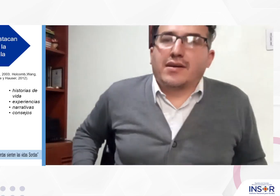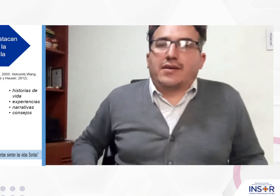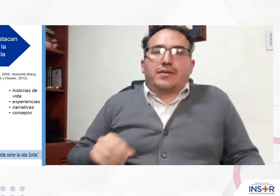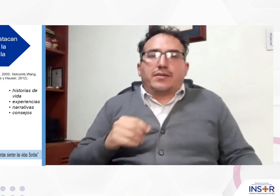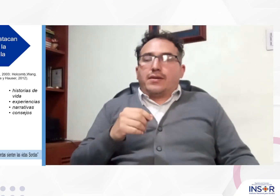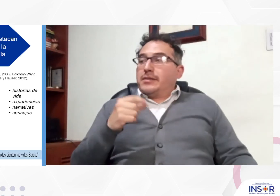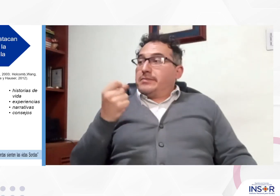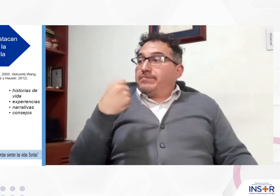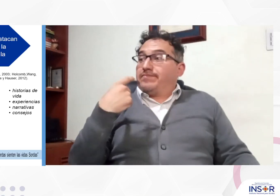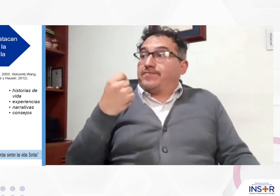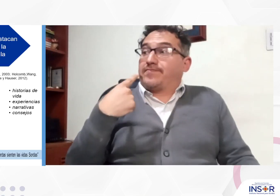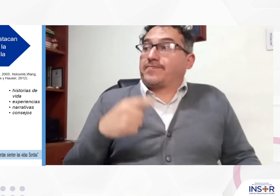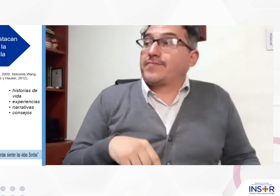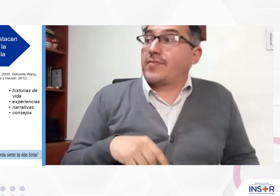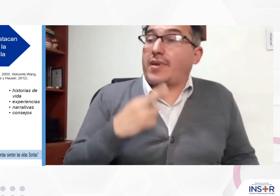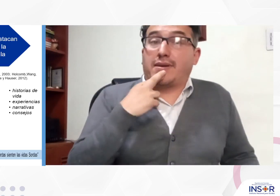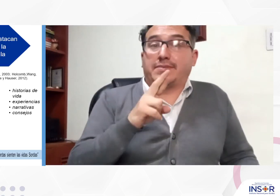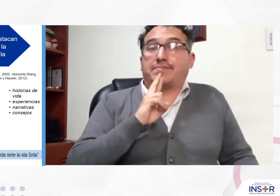Gracias.